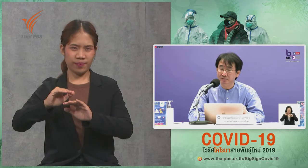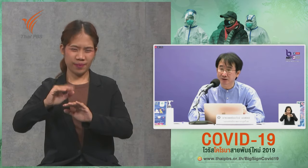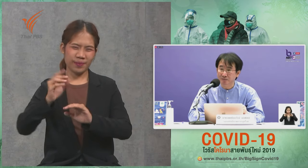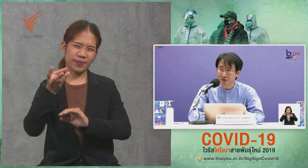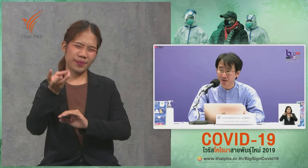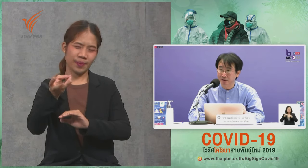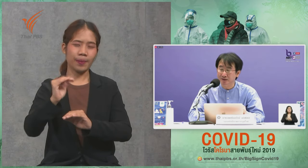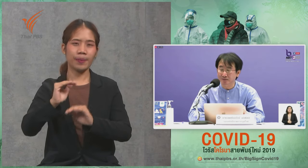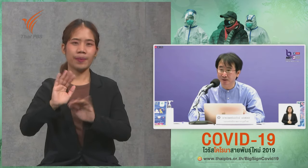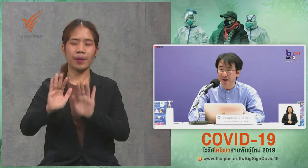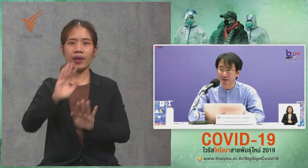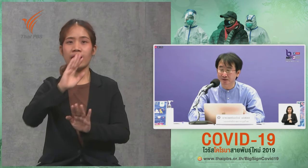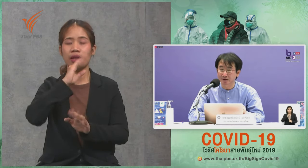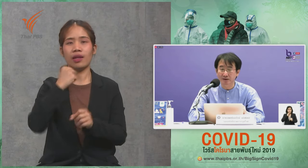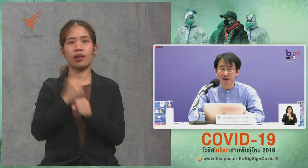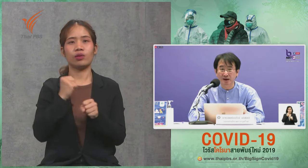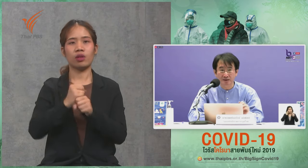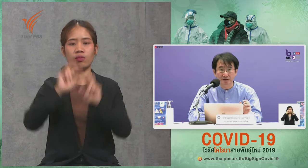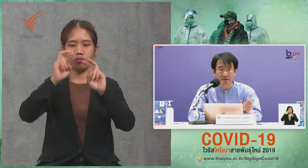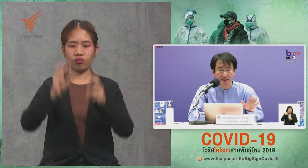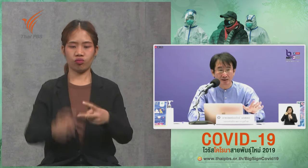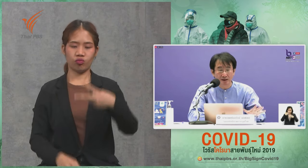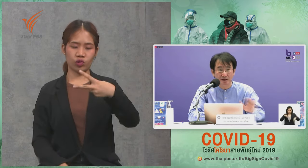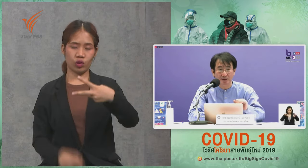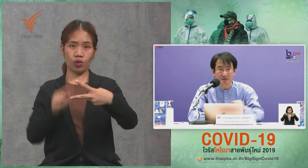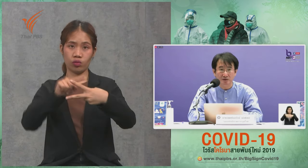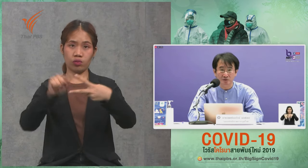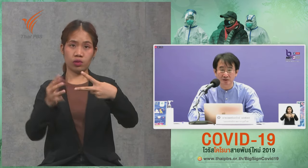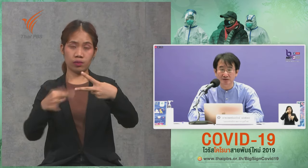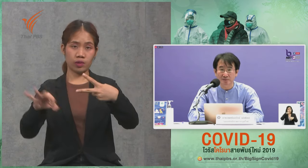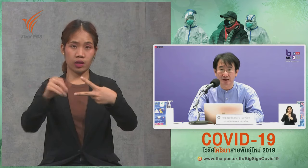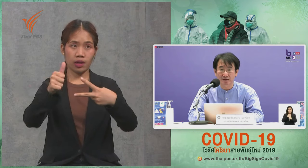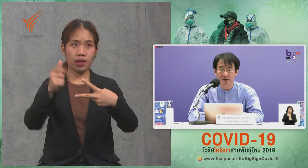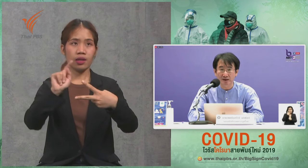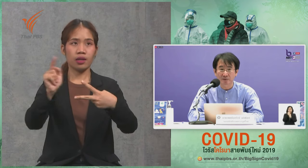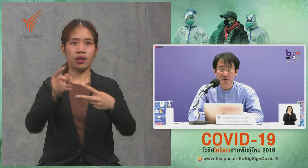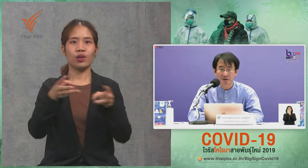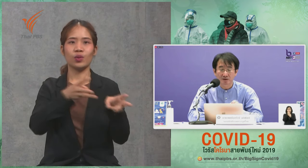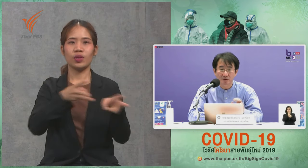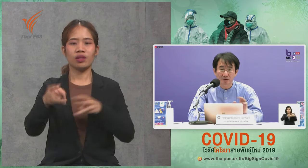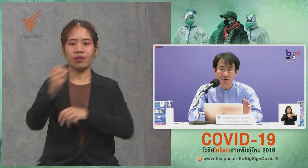ารถทำสองเรื่องที่สำคัญในตอนนี้ได้เนี่ยก็คือมาตรการทางสาธารณสุขที่สำคั